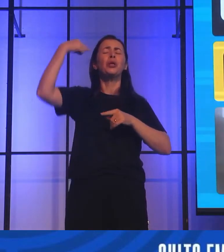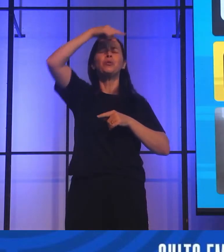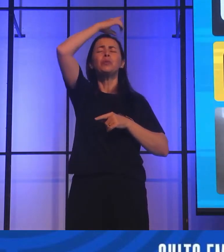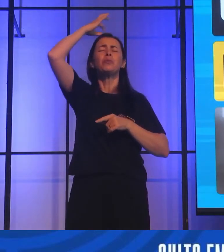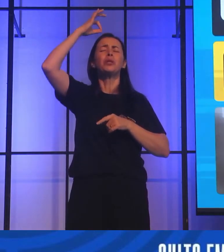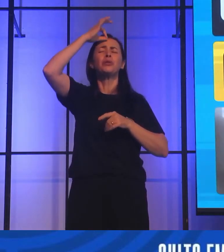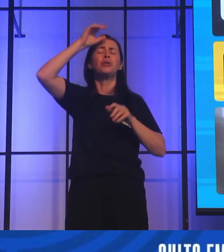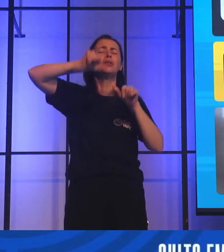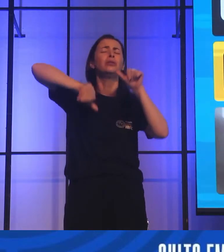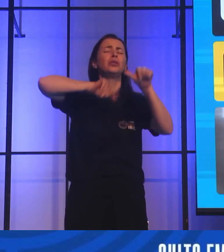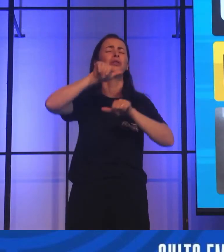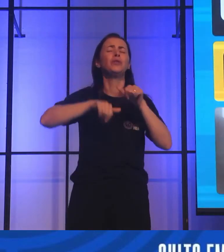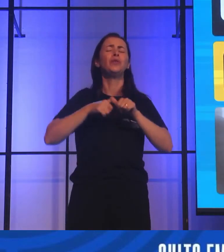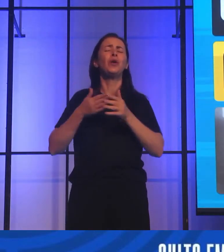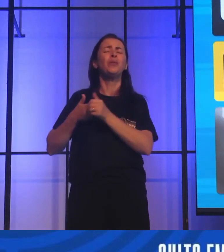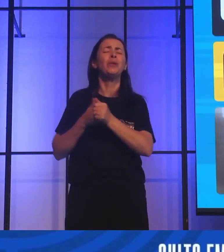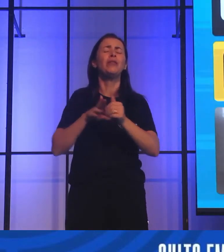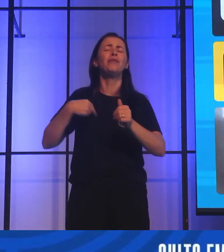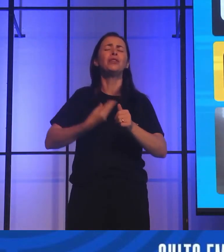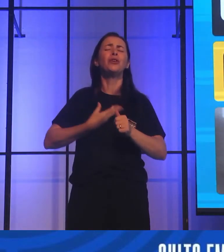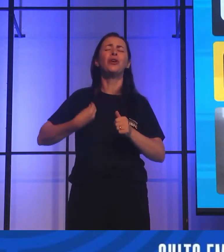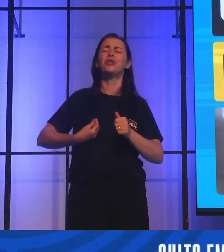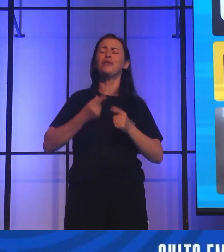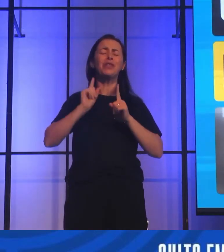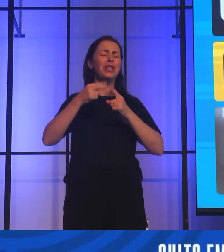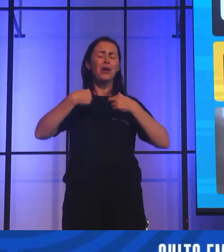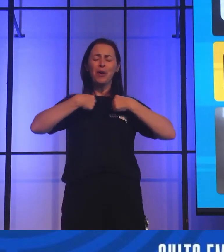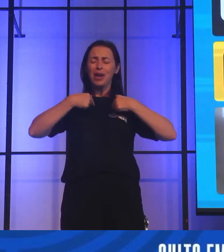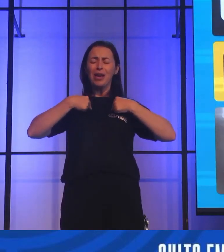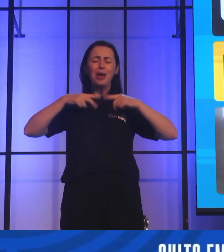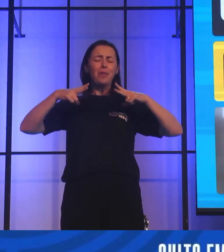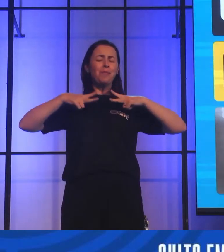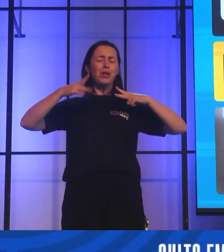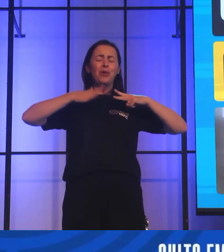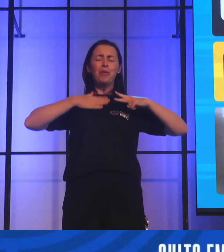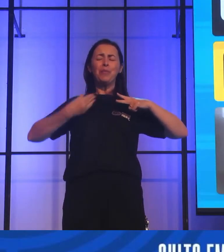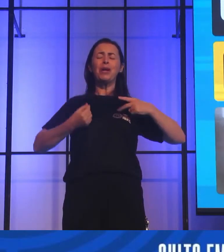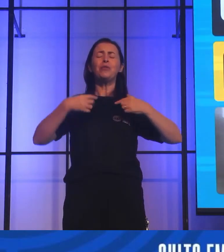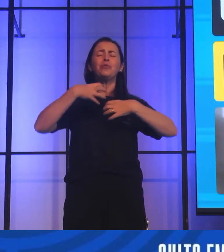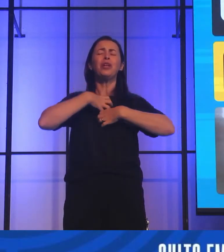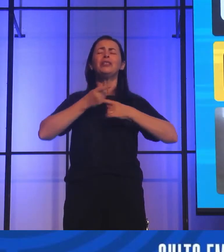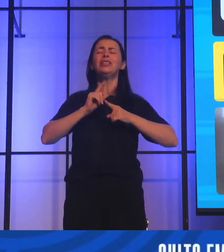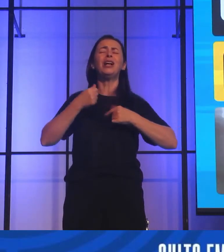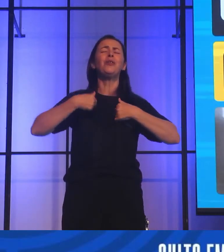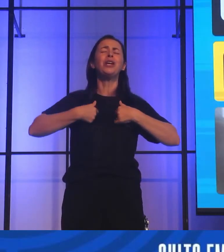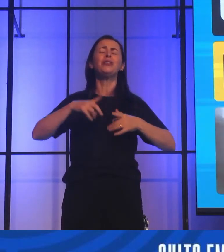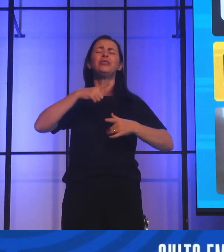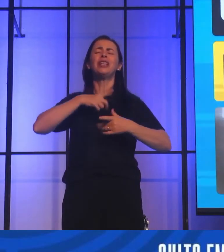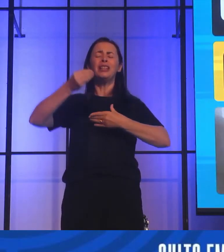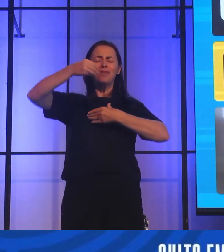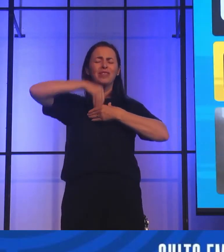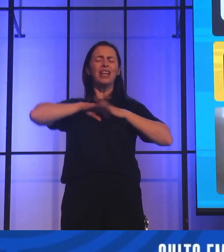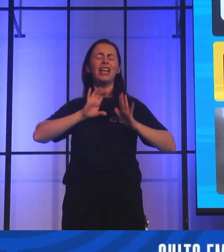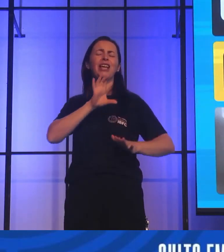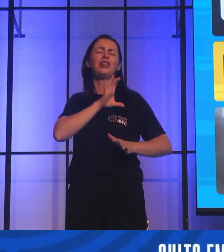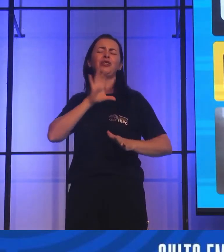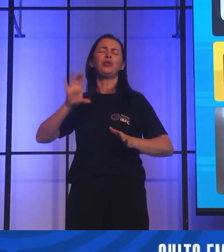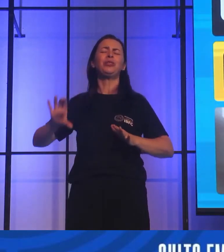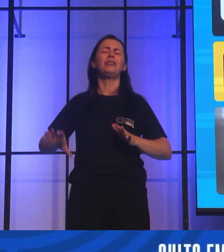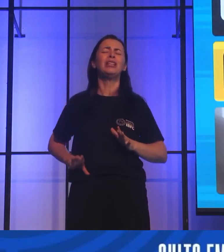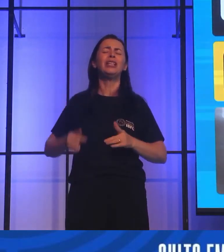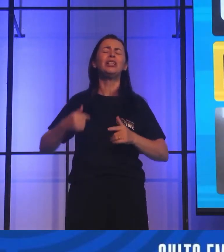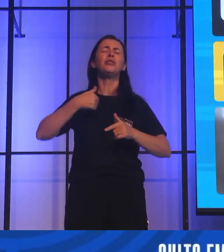nos leve a viver a nossa vida, não mais eu, mas Cristo viva em mim, e eu vivo esse